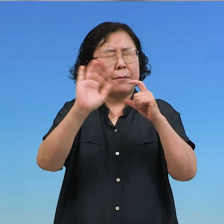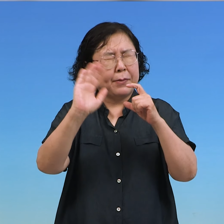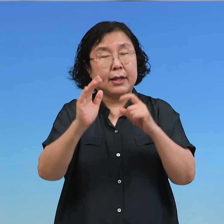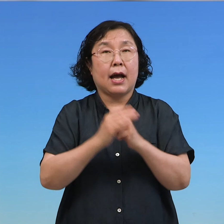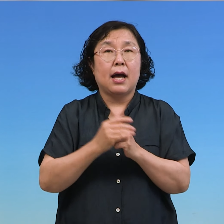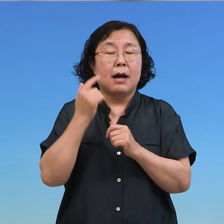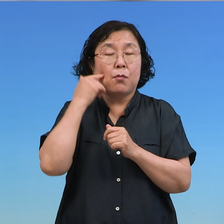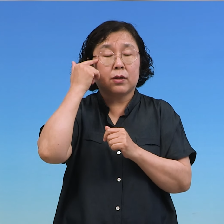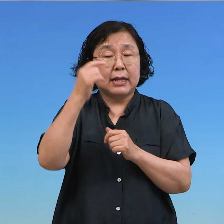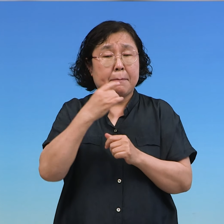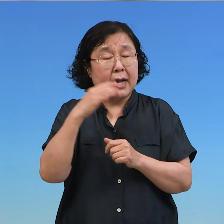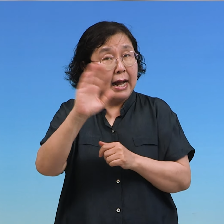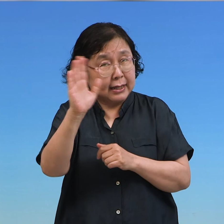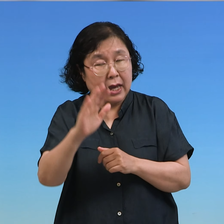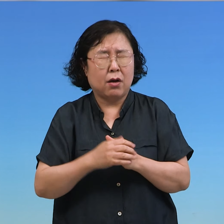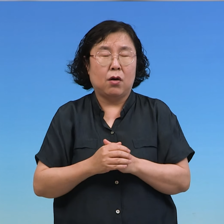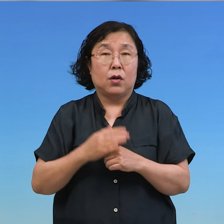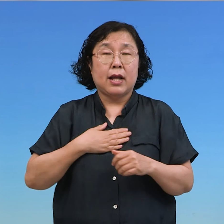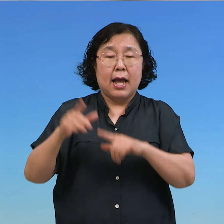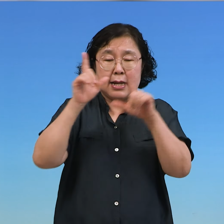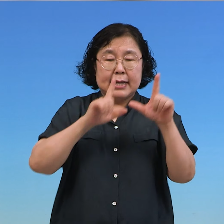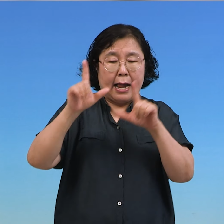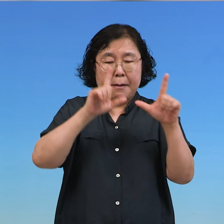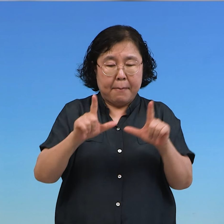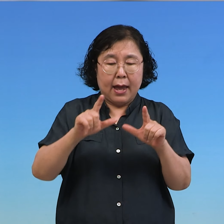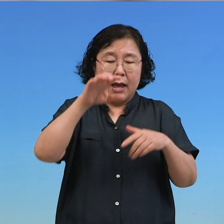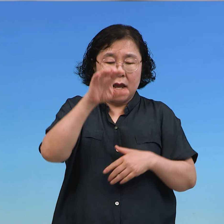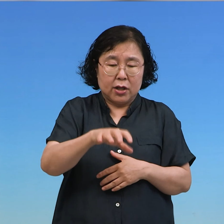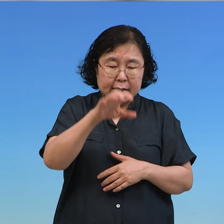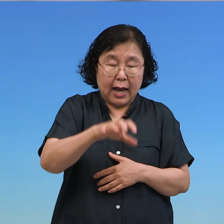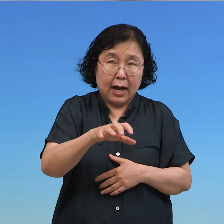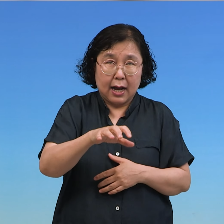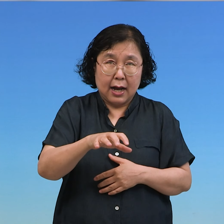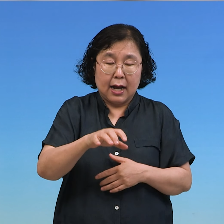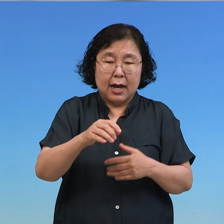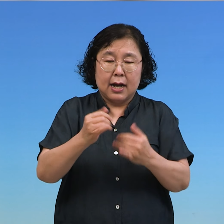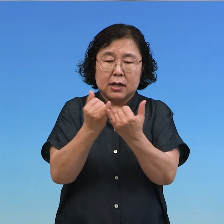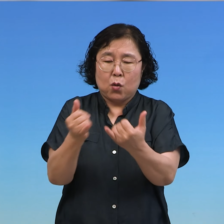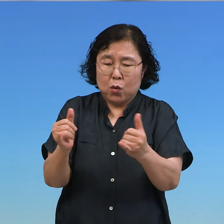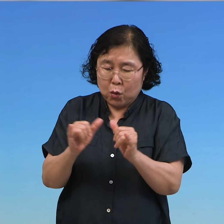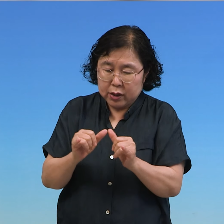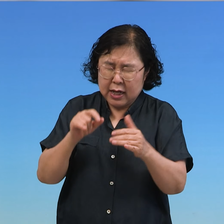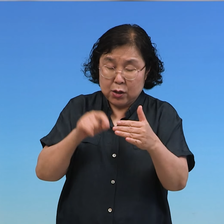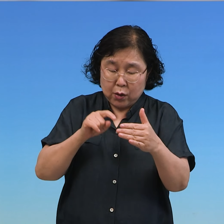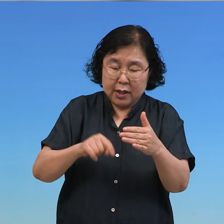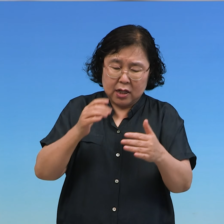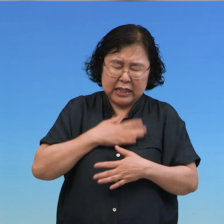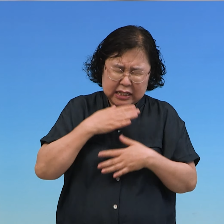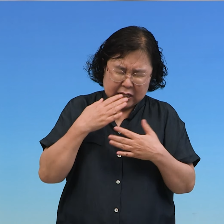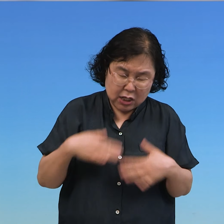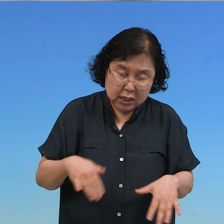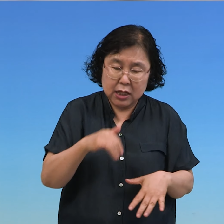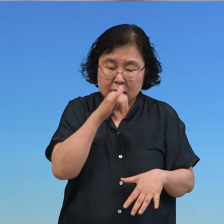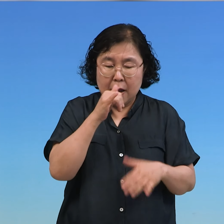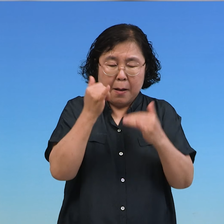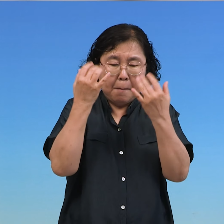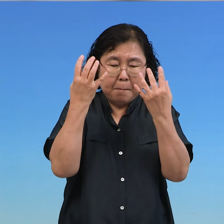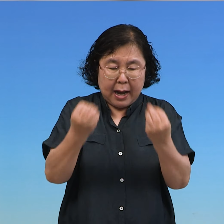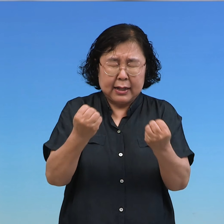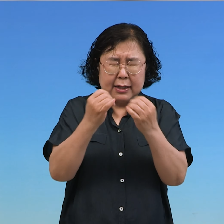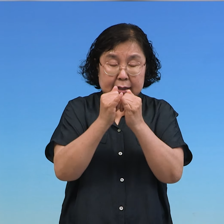우리들의 삶의 현장에서 다락방 소그룹 모임 안에서 지쳐있는 수많은 성도들